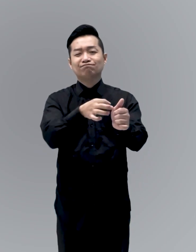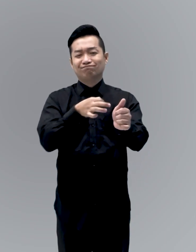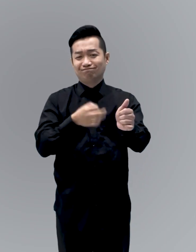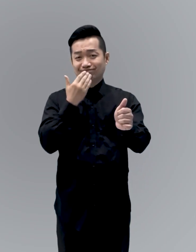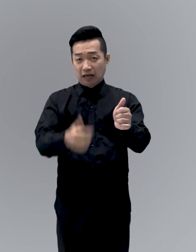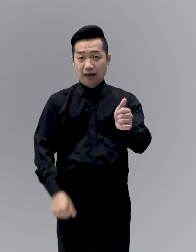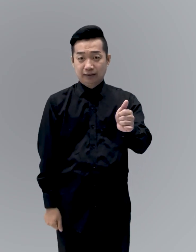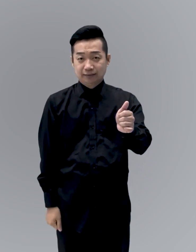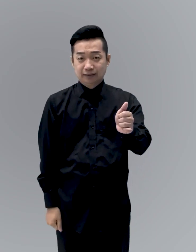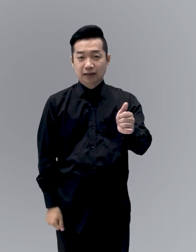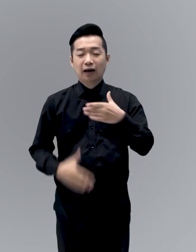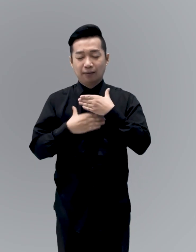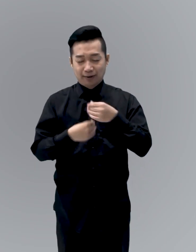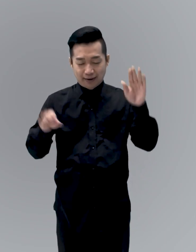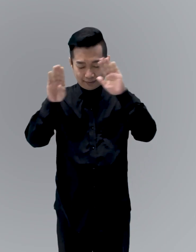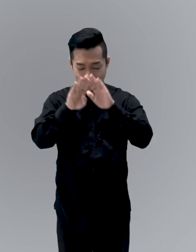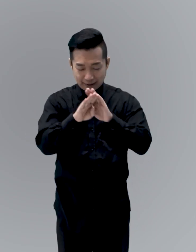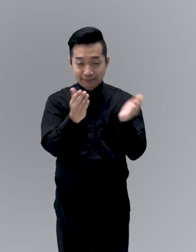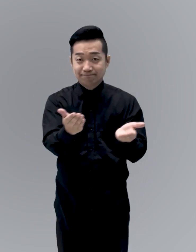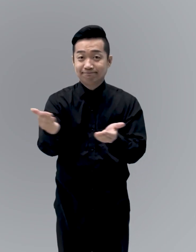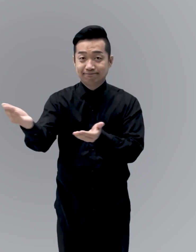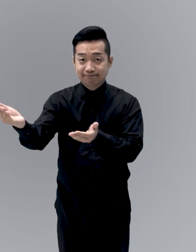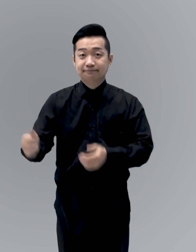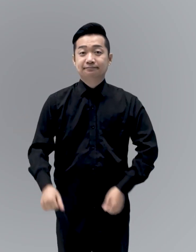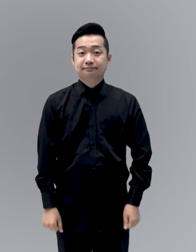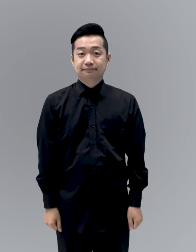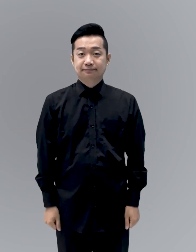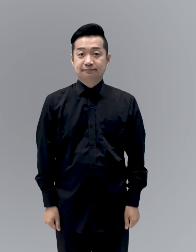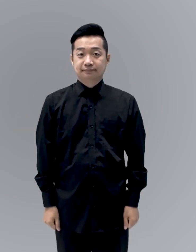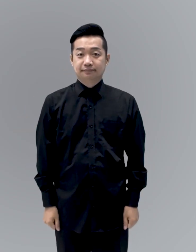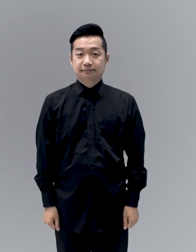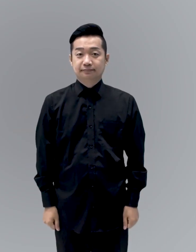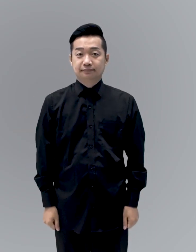남자분께 받겠습니다. 그럼 부디 편안한 밤을.